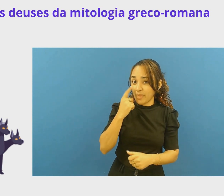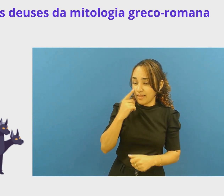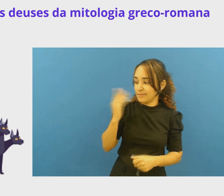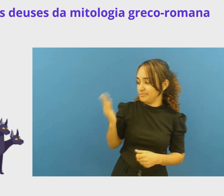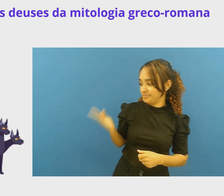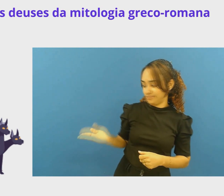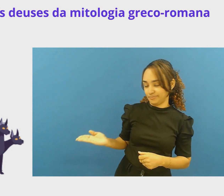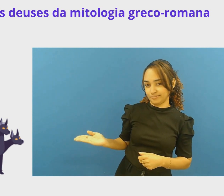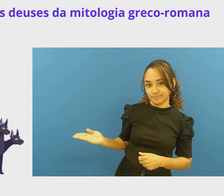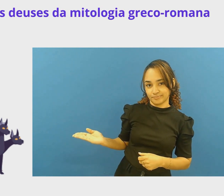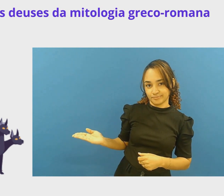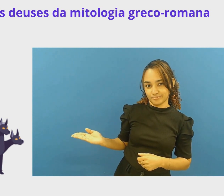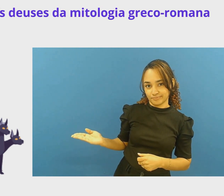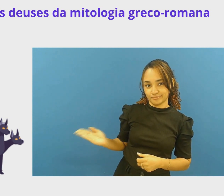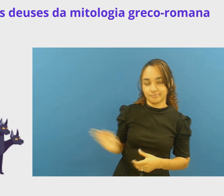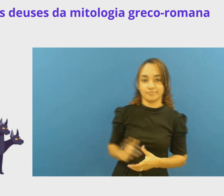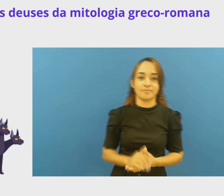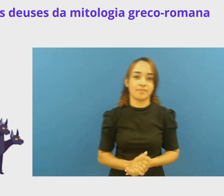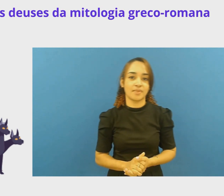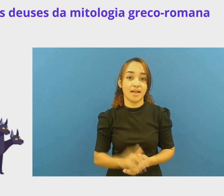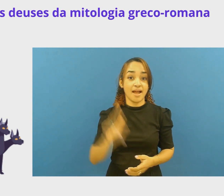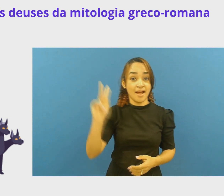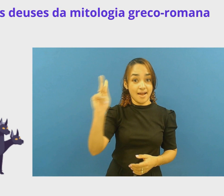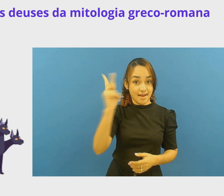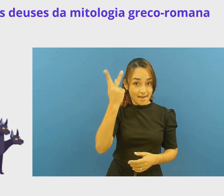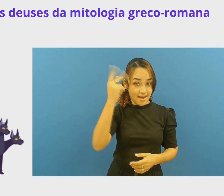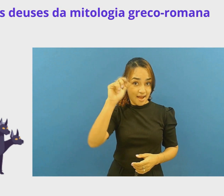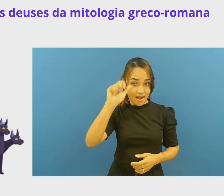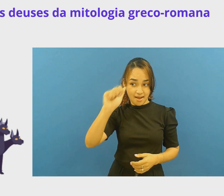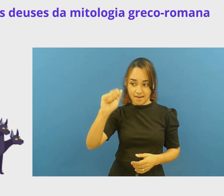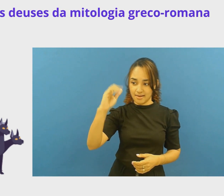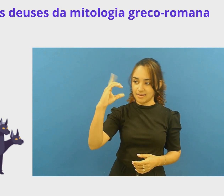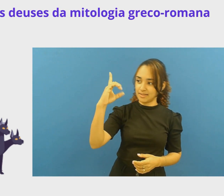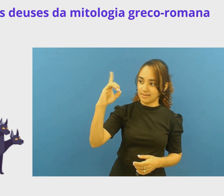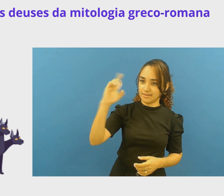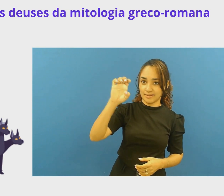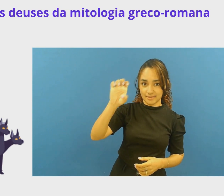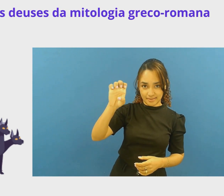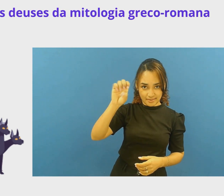Iremos ter essa oportunidade de conhecer nesse momento.